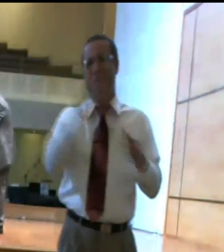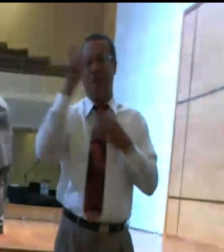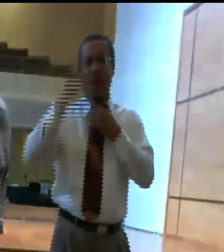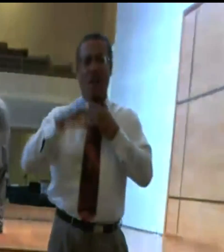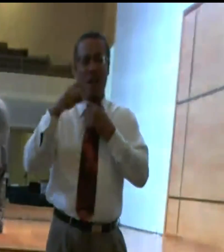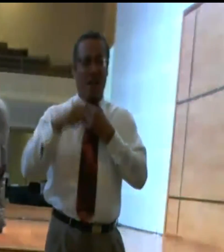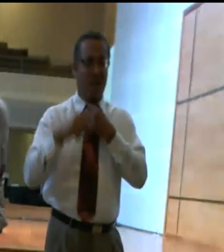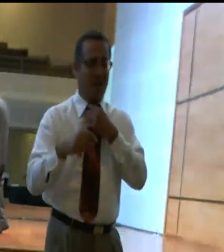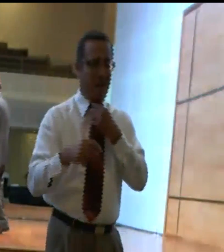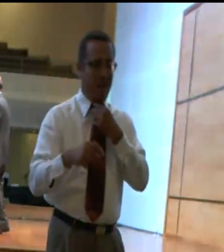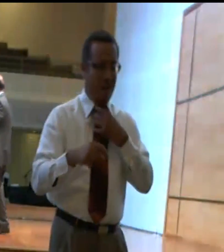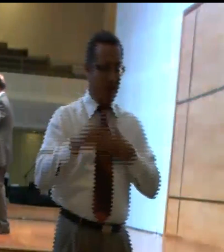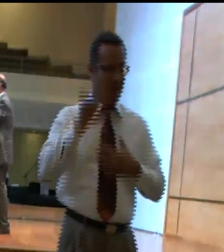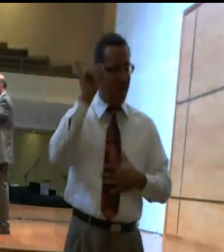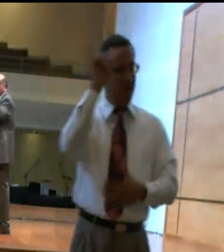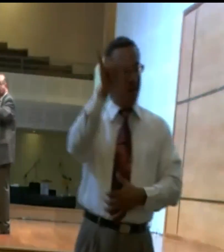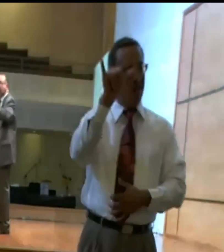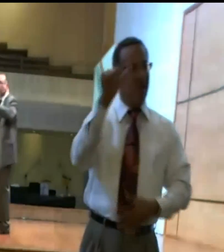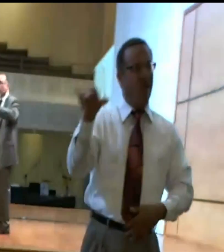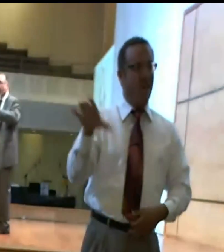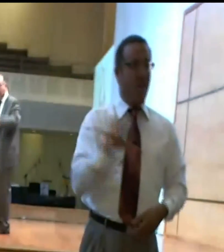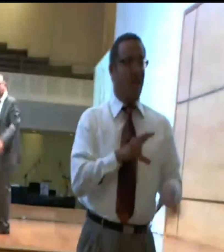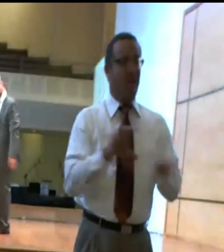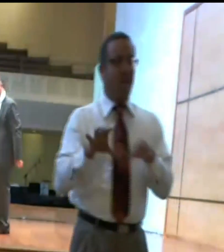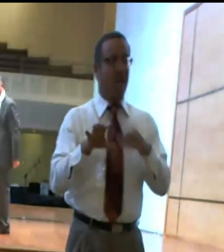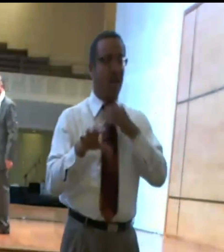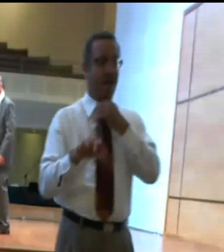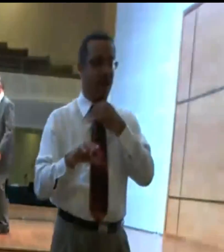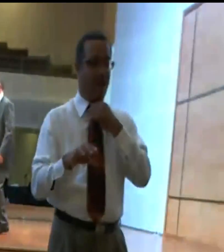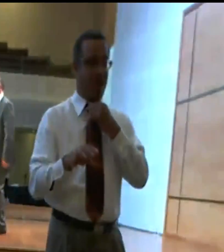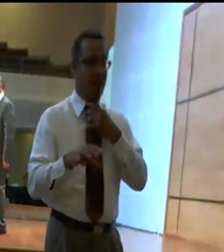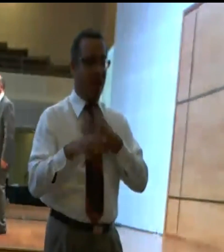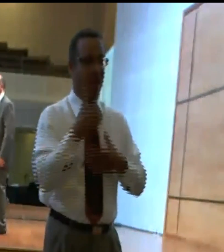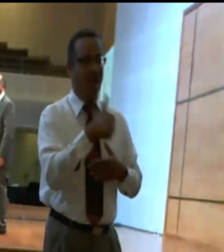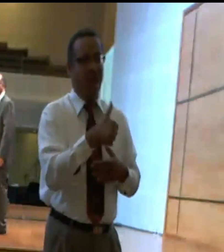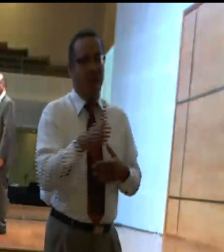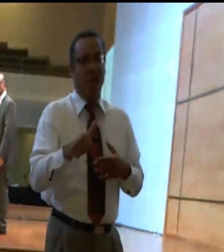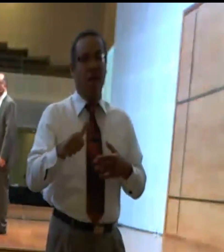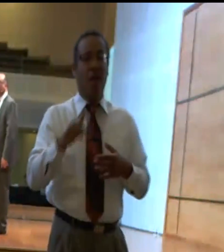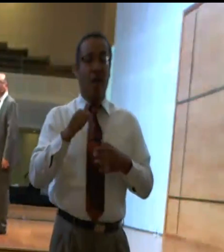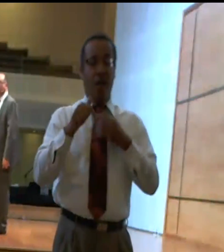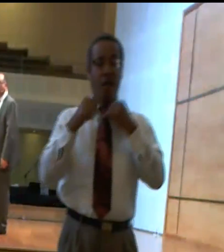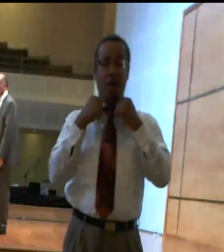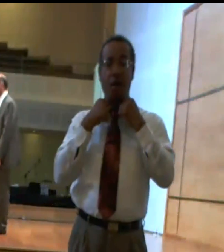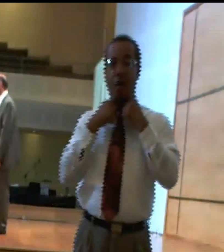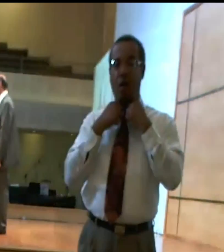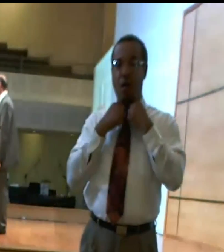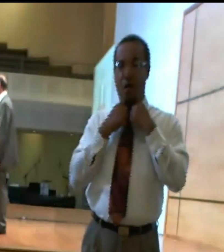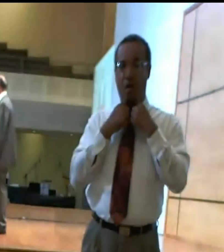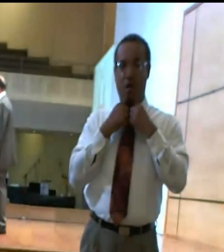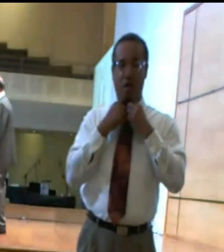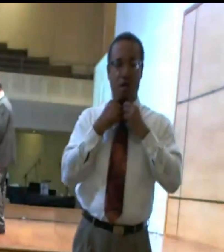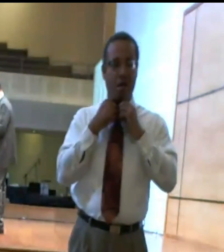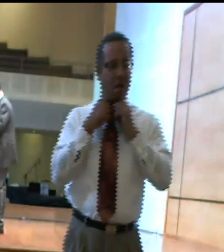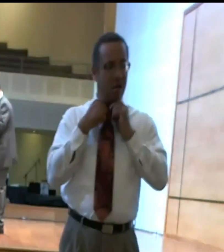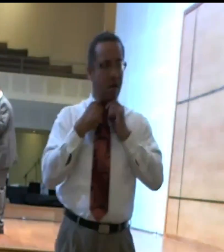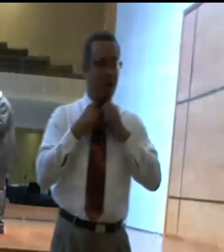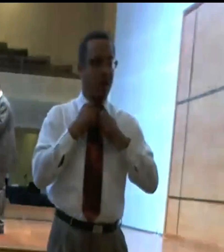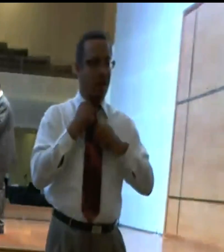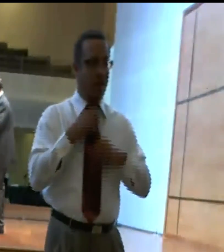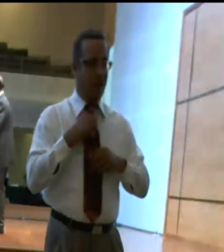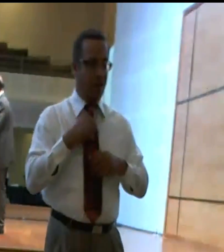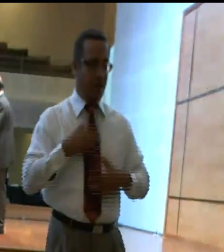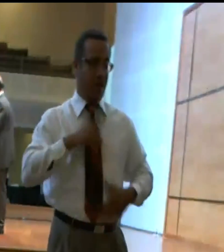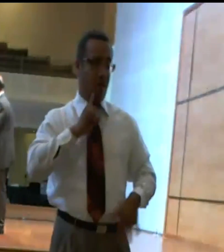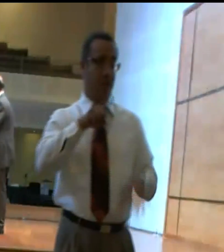de la venganza contra aquellos que nos hacen daño de cualquier manera. Y el pastor Eduardo citó este pasaje en la clase de